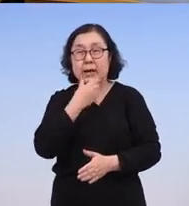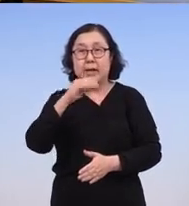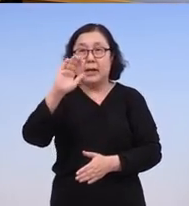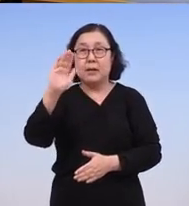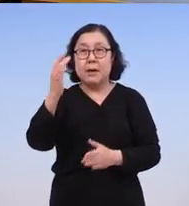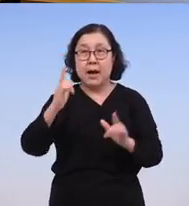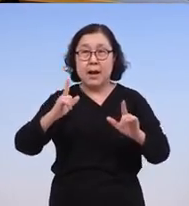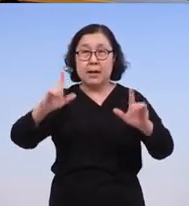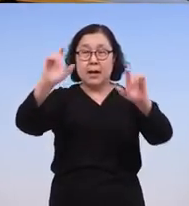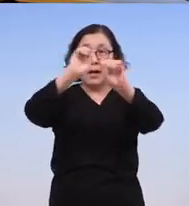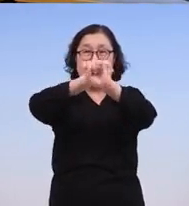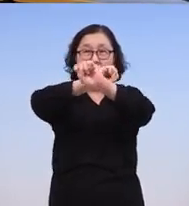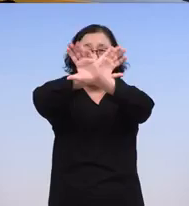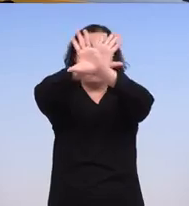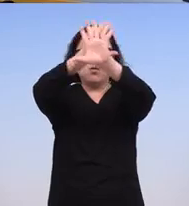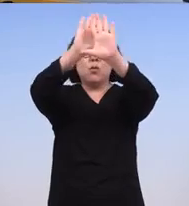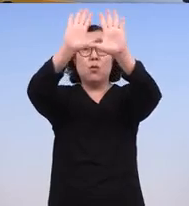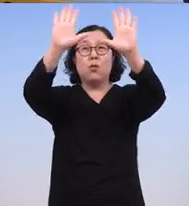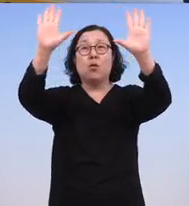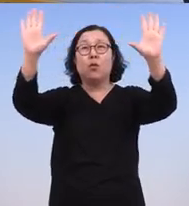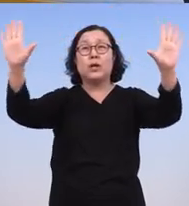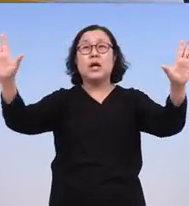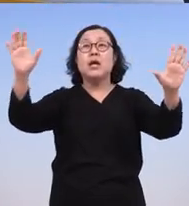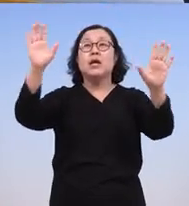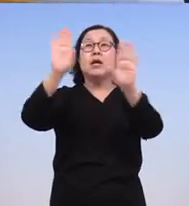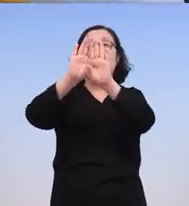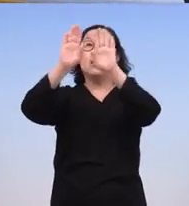복된 날이 밝아오리.